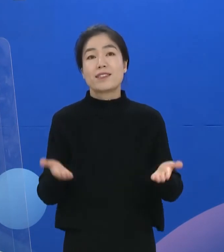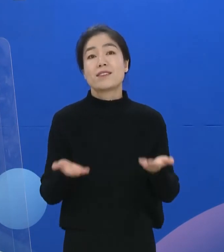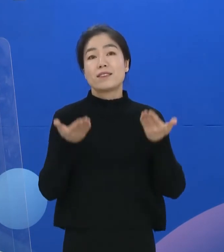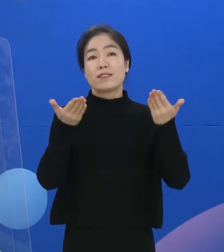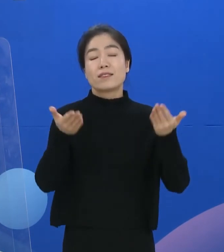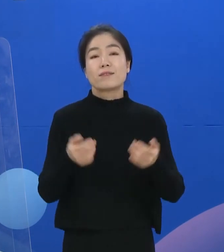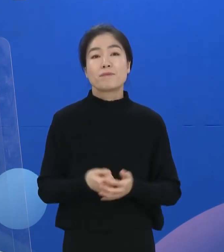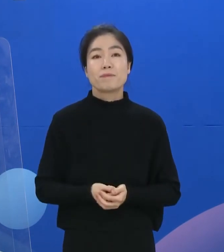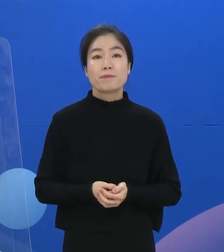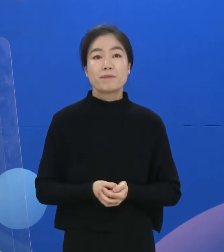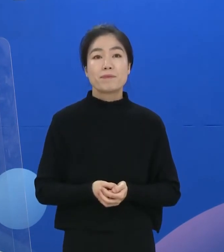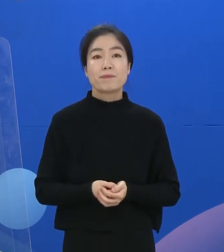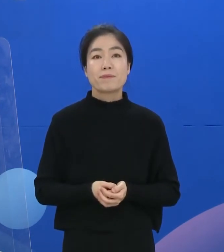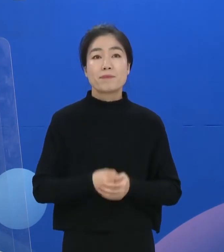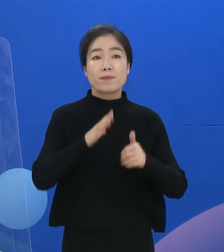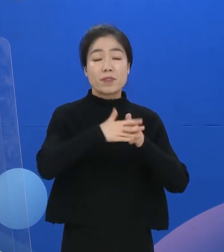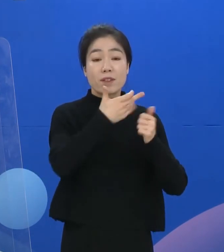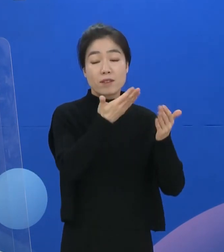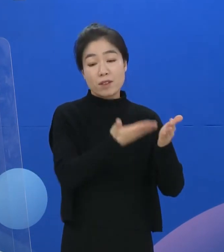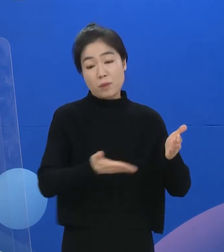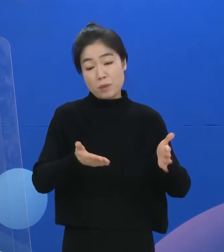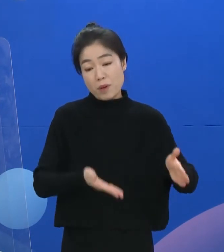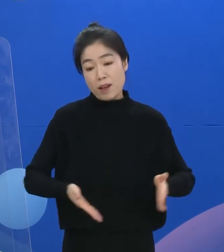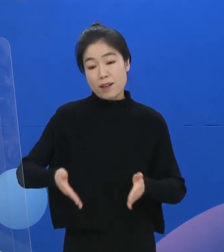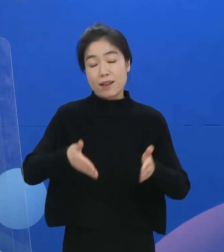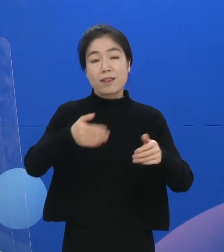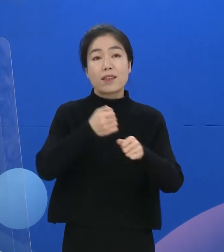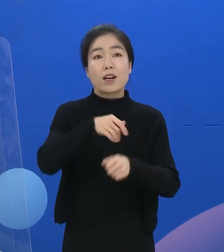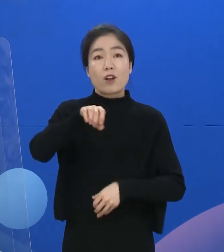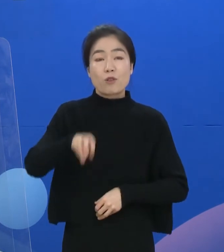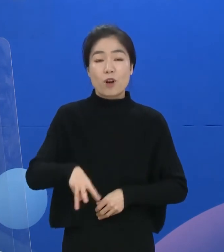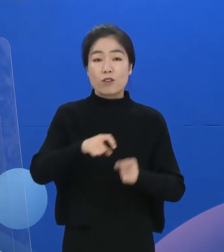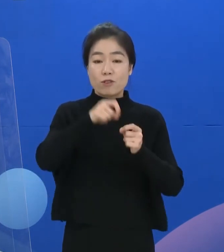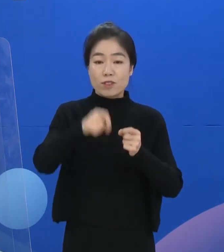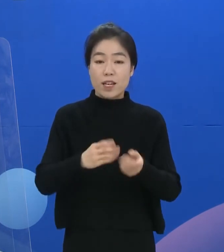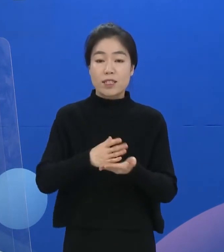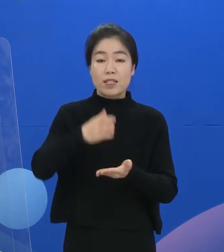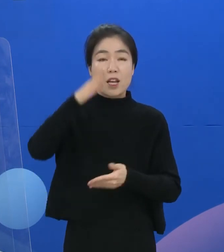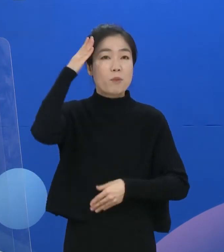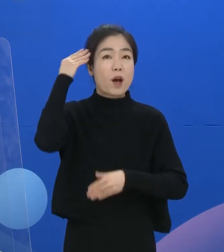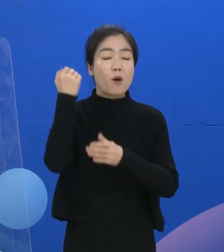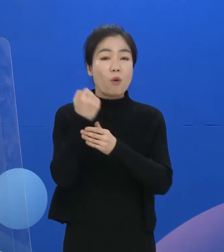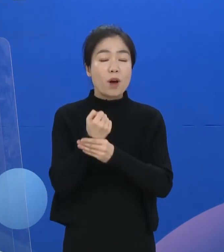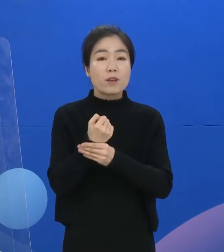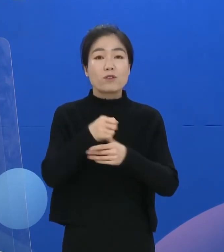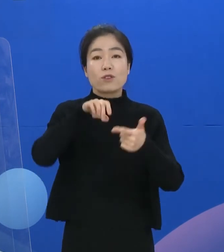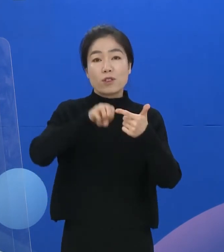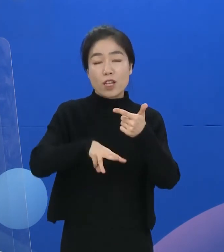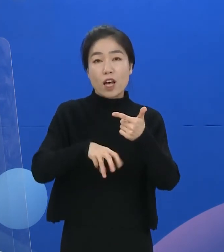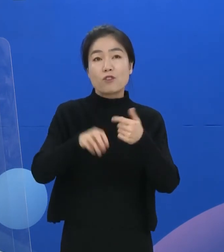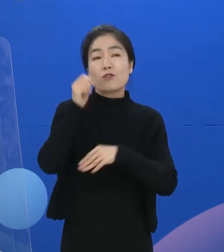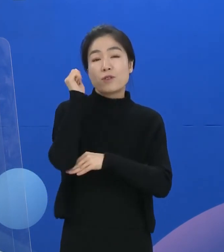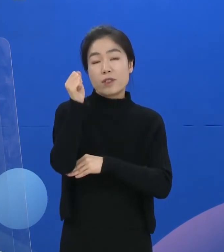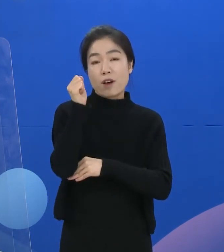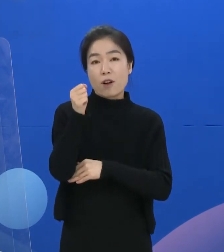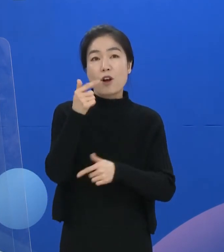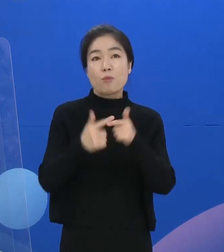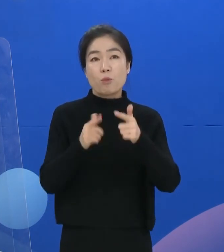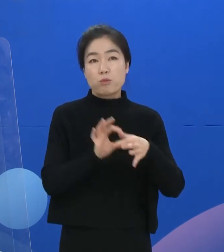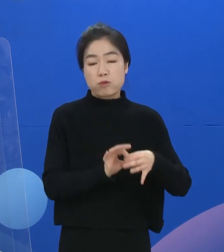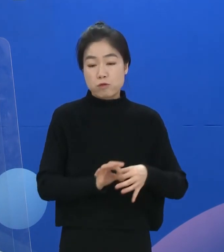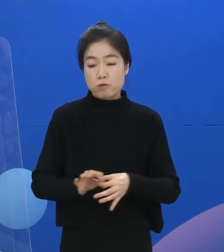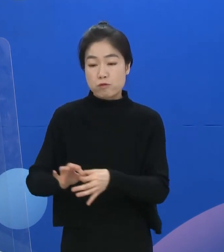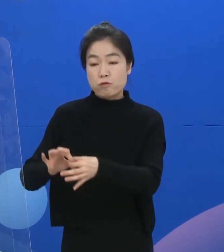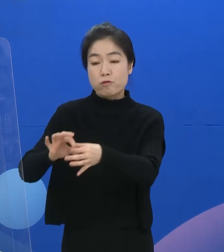광주천 시대에서 영산강 시대로 대전 하네 물고를 특이했습니다 영산강 물길따라